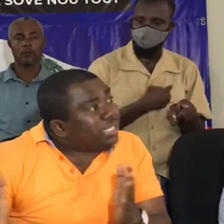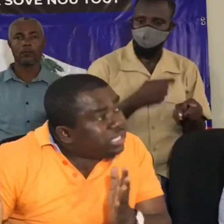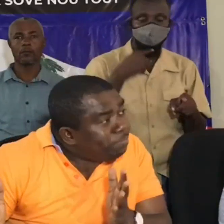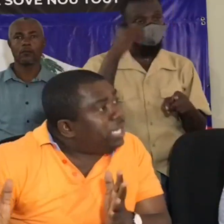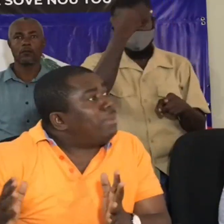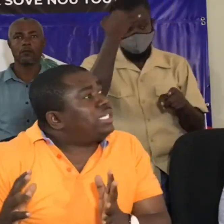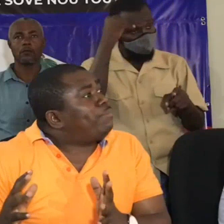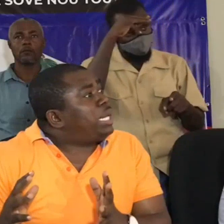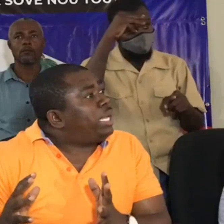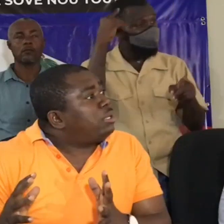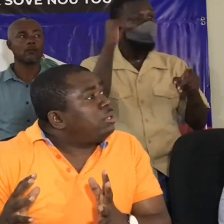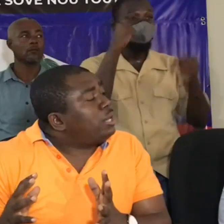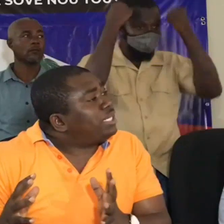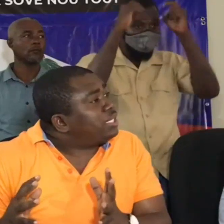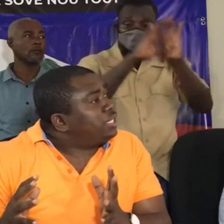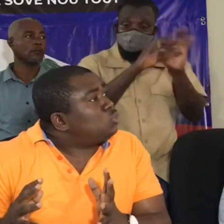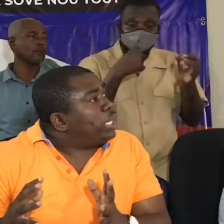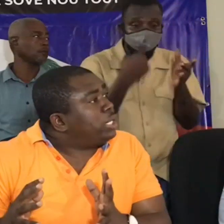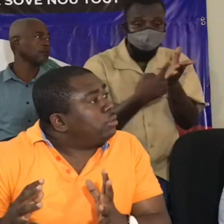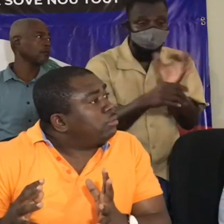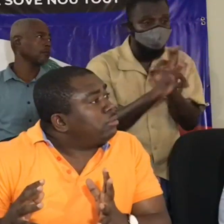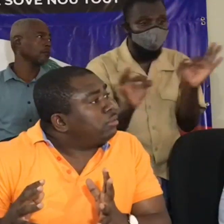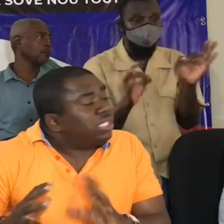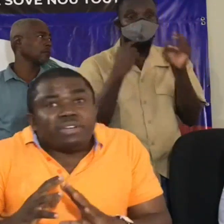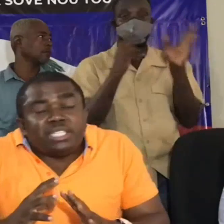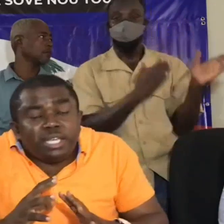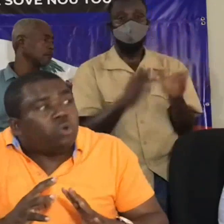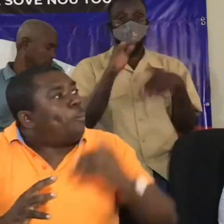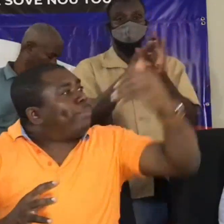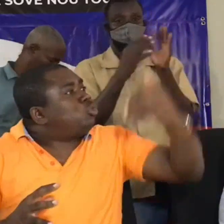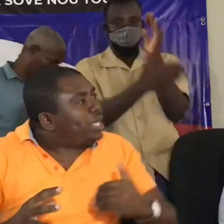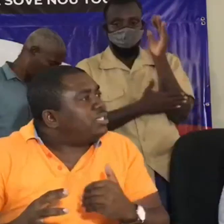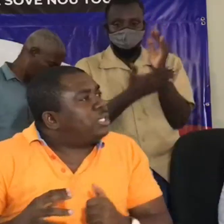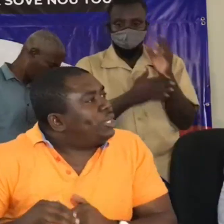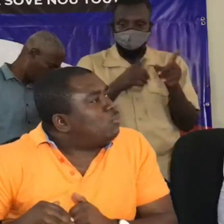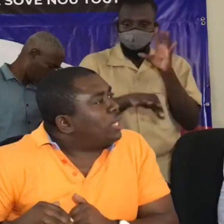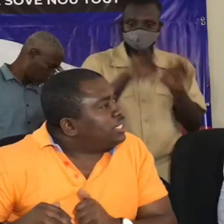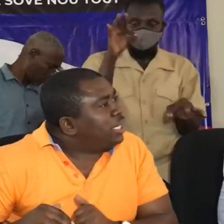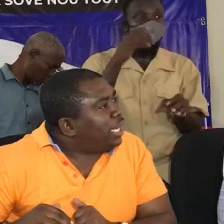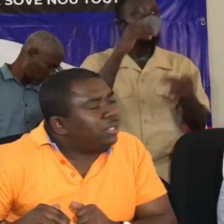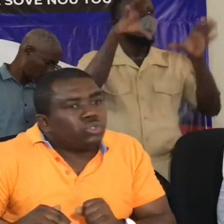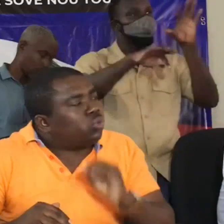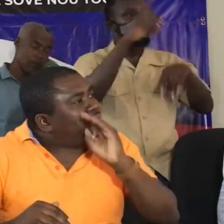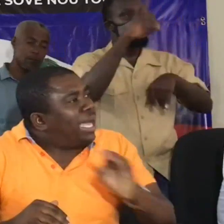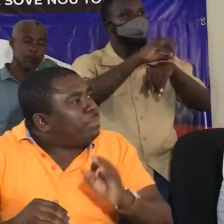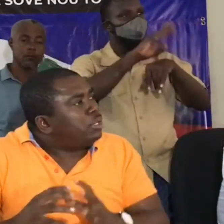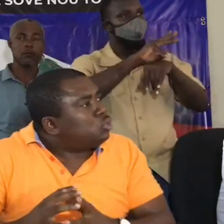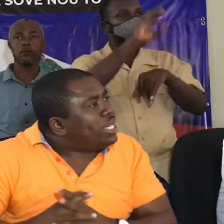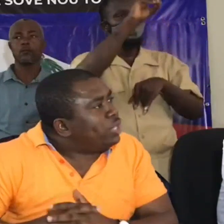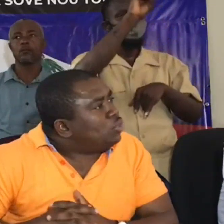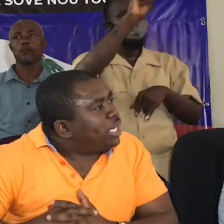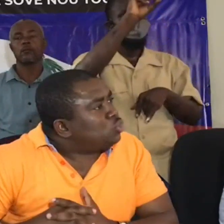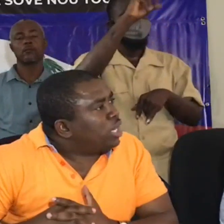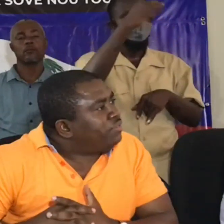Moïse, participer dans le massacre Belin, dans le massacre Cité Soleil. Ça veut dire, au pape joindre secteur démocratique là, son table